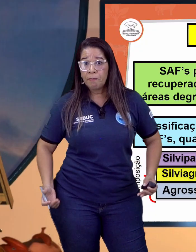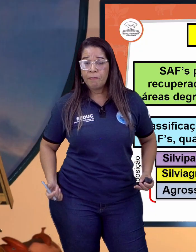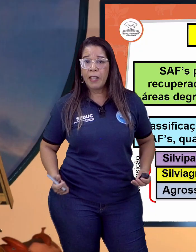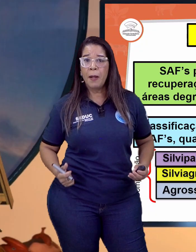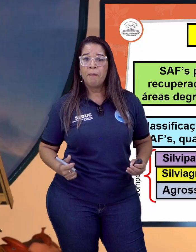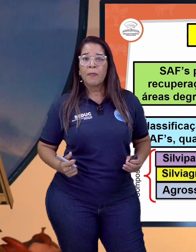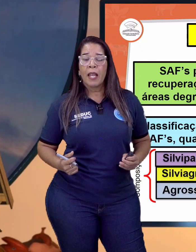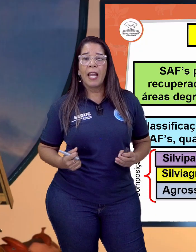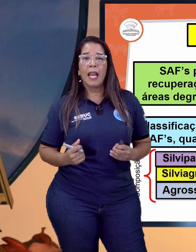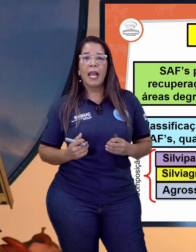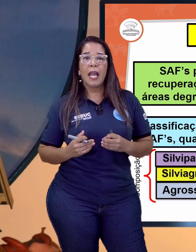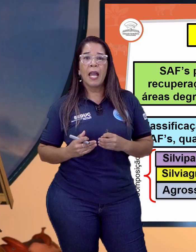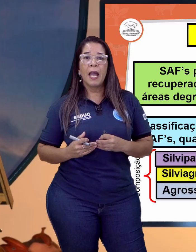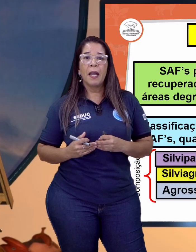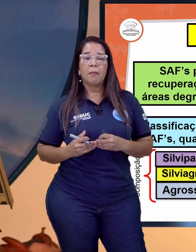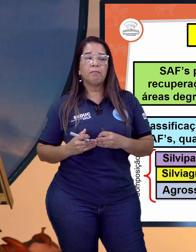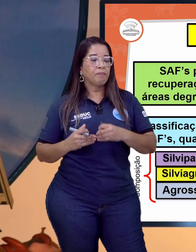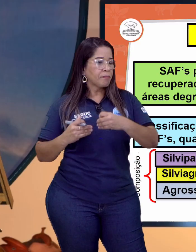Frutas, né?